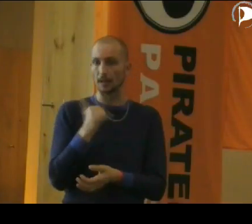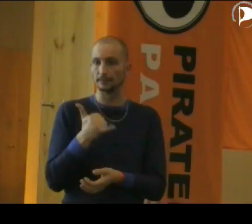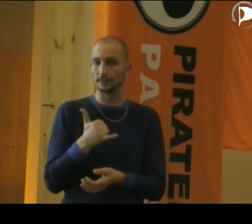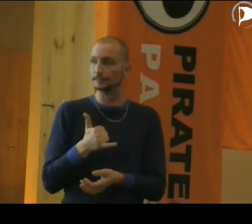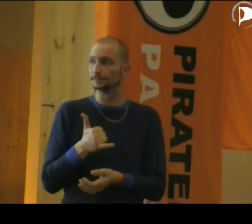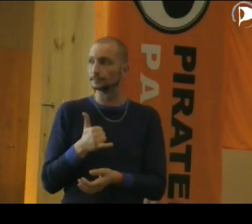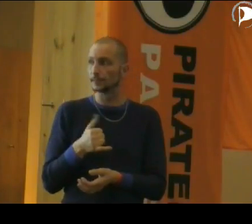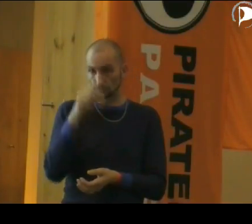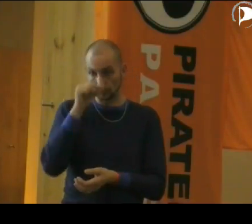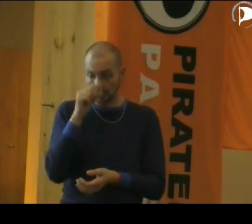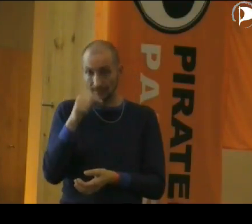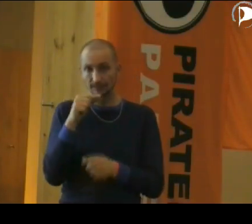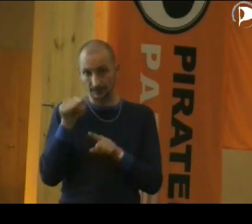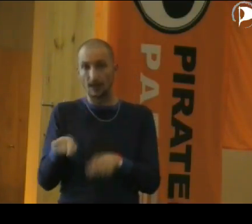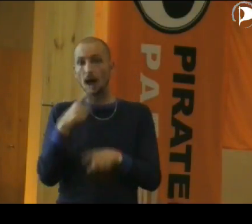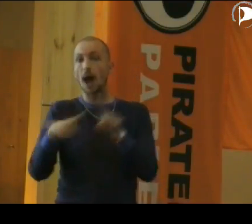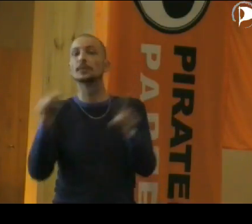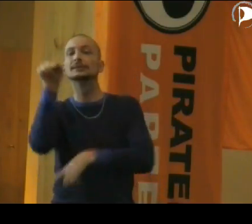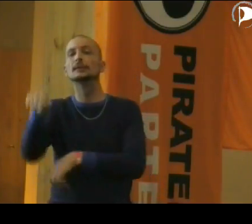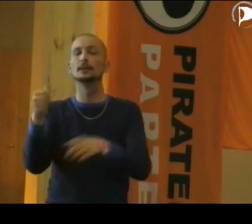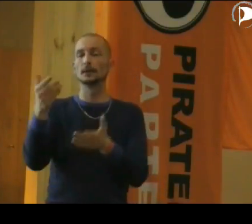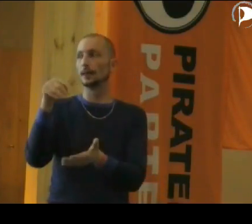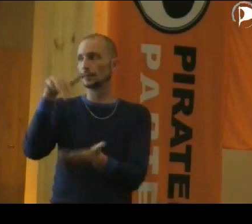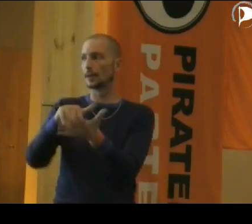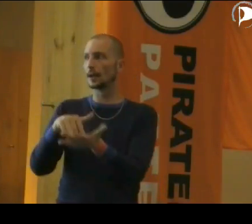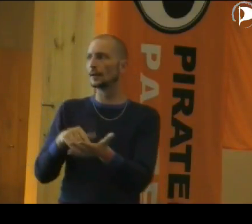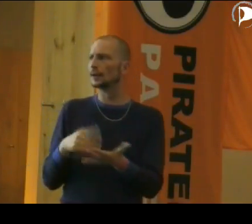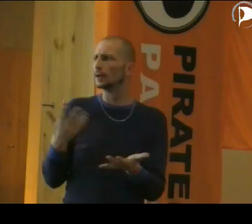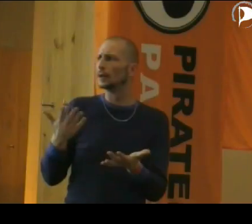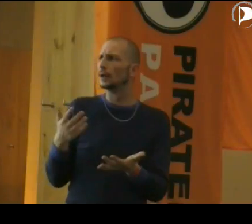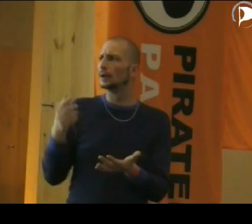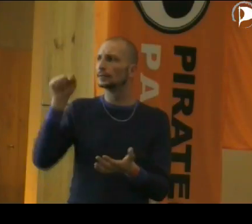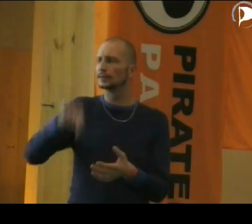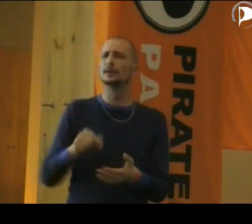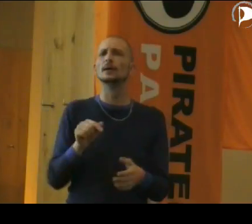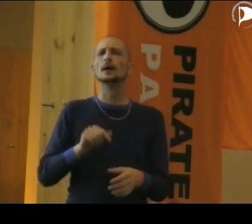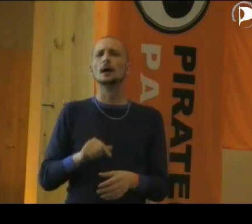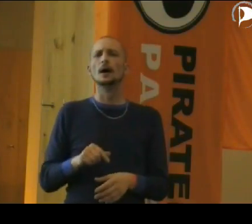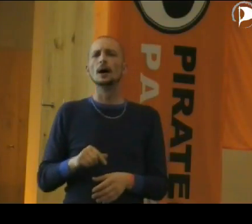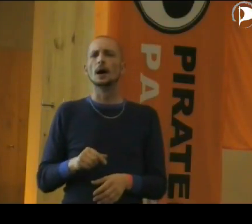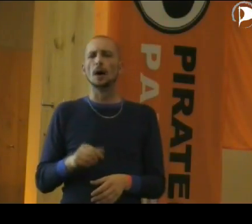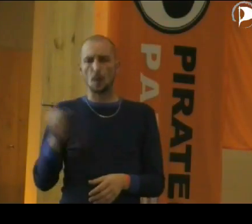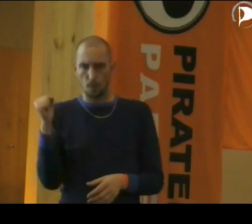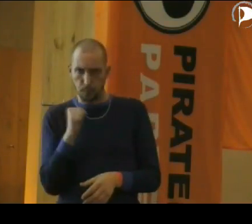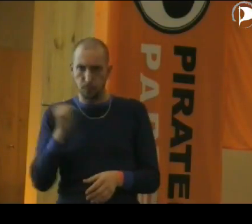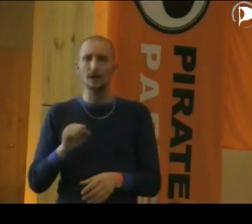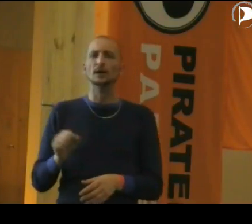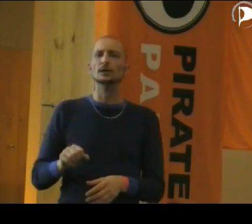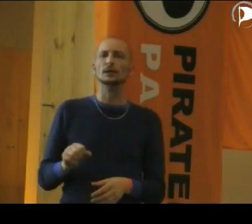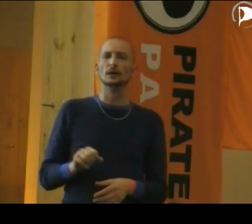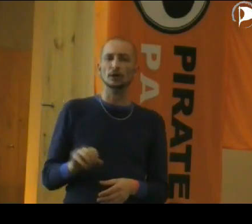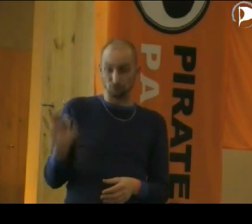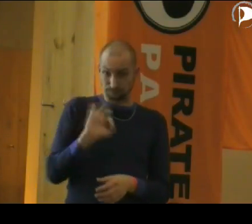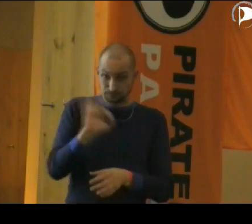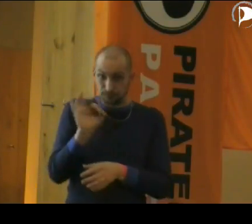also ist der partei gestimmt für angst sein weiß wenn darüber dass kritik verteidigt sondern wenn die